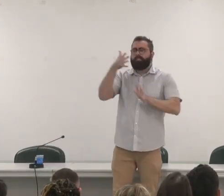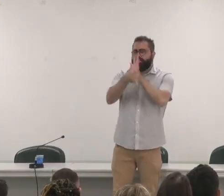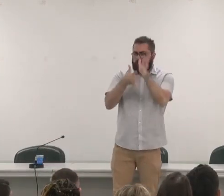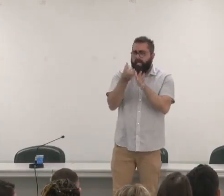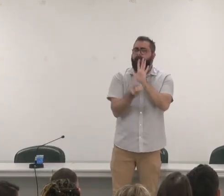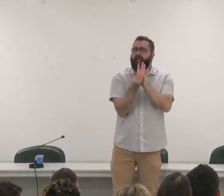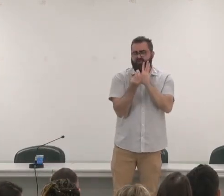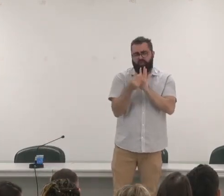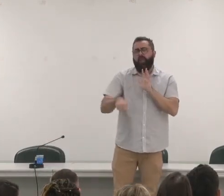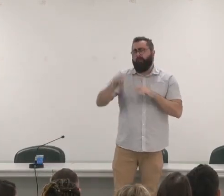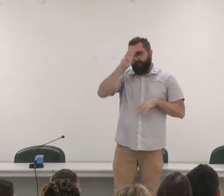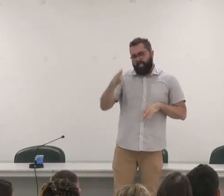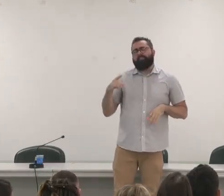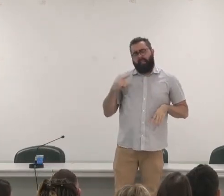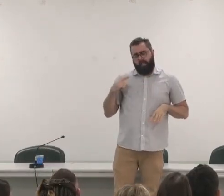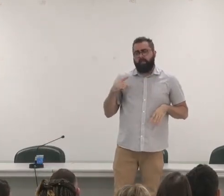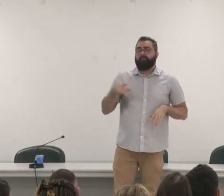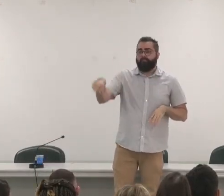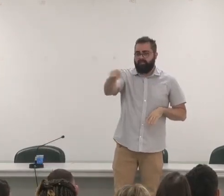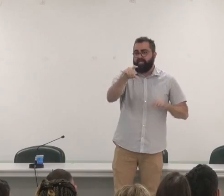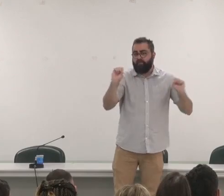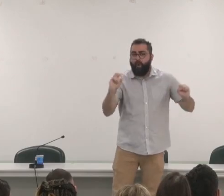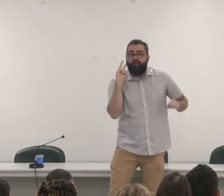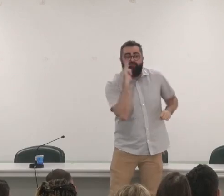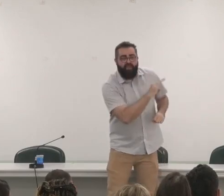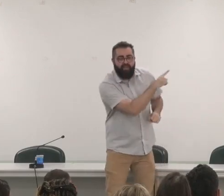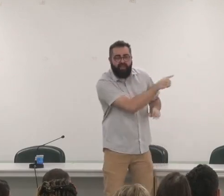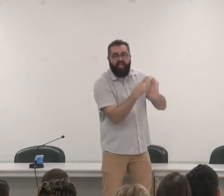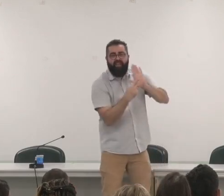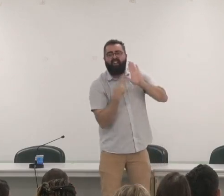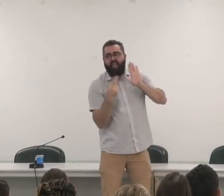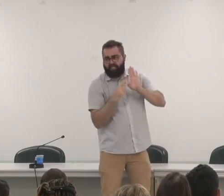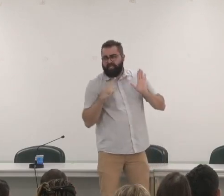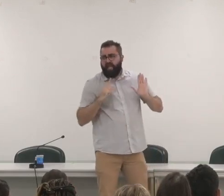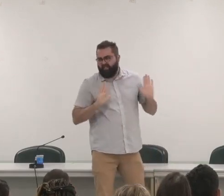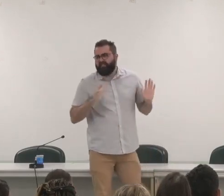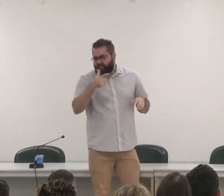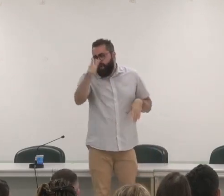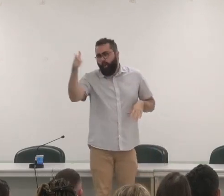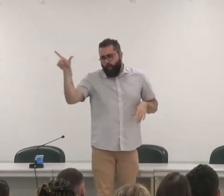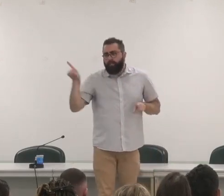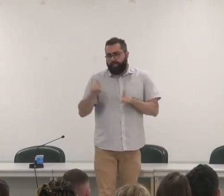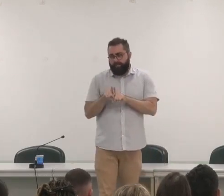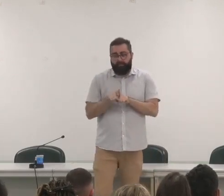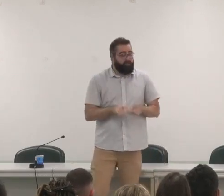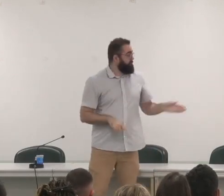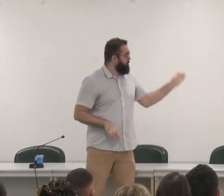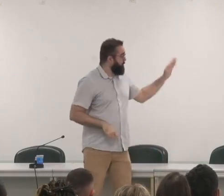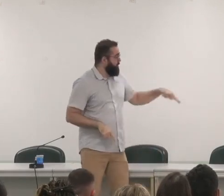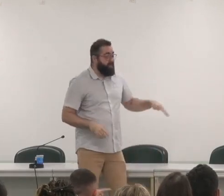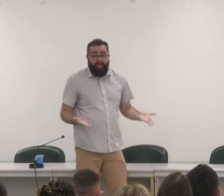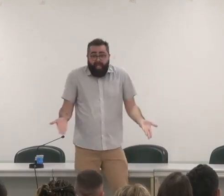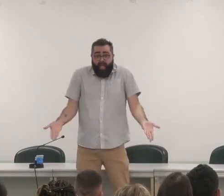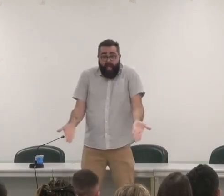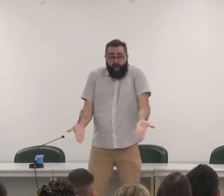Então, a gente tem outras, sinais táteis, perdão. A gente ainda tem outras comunidades de línguas emergentes que a gente vai citar